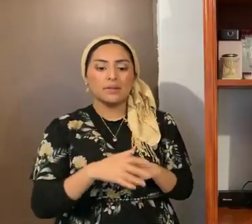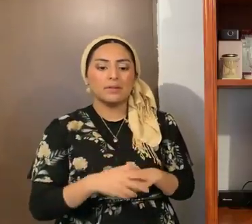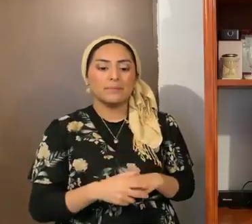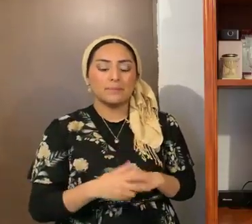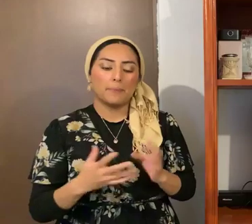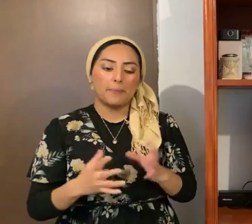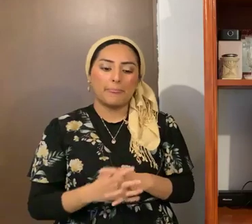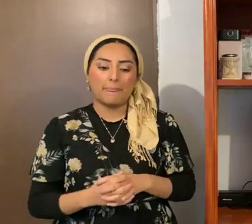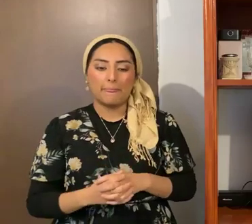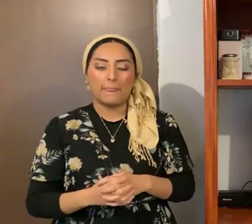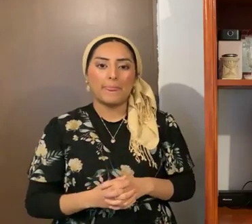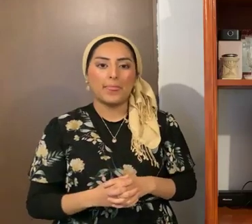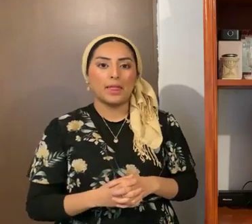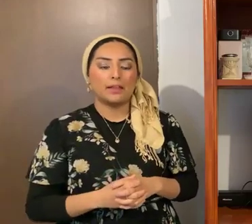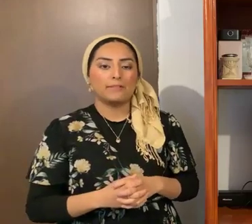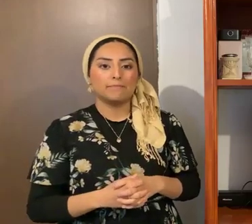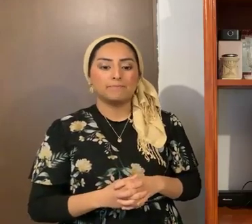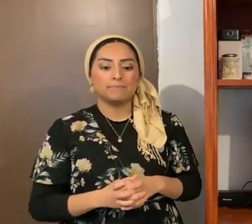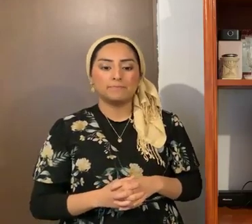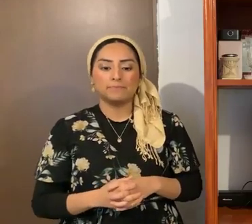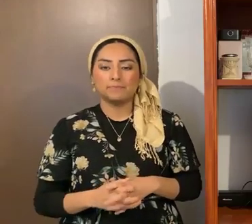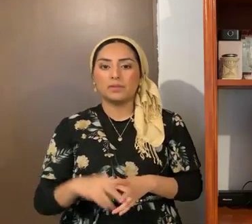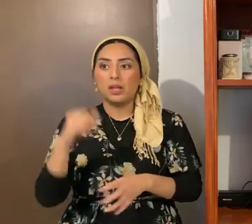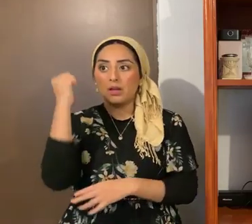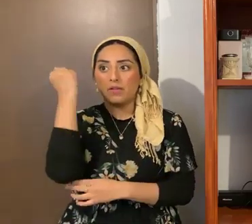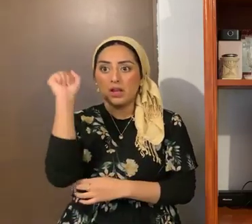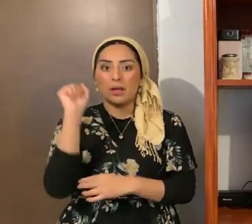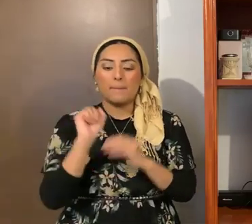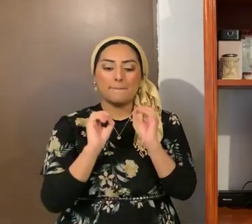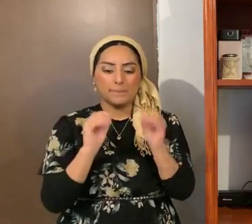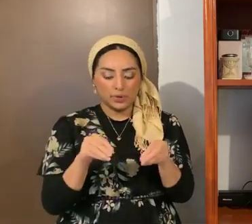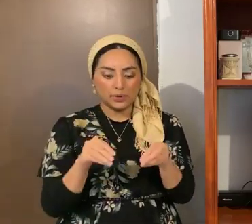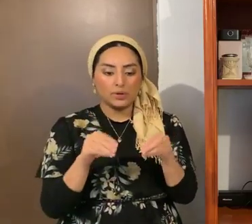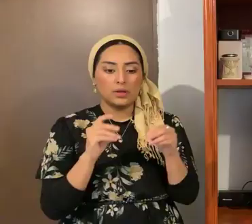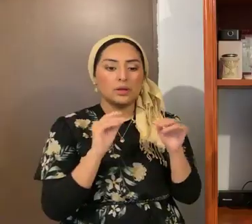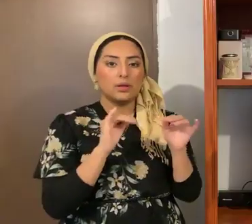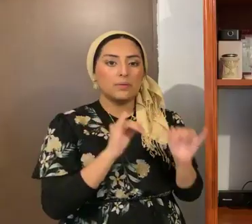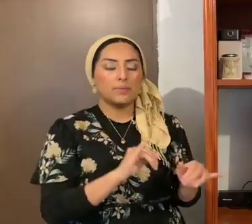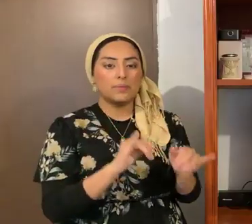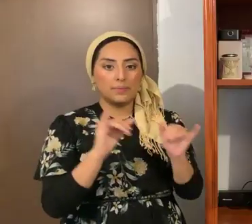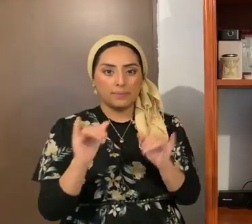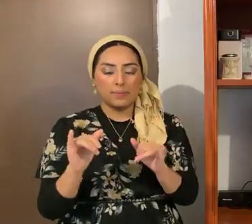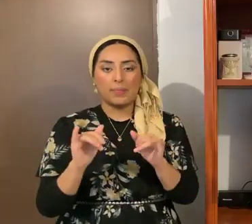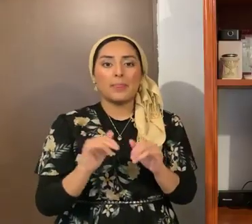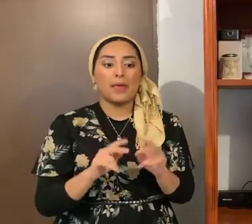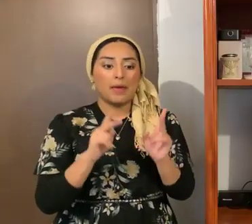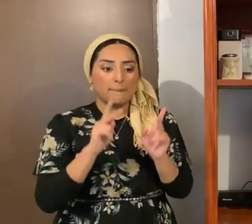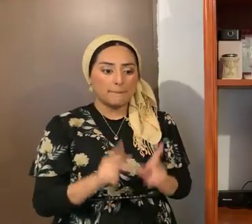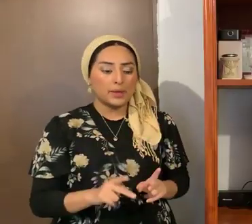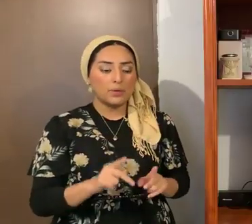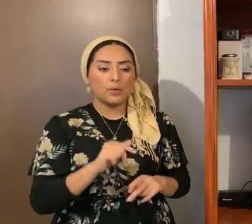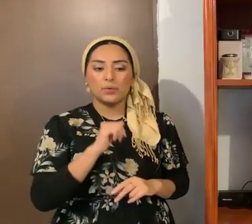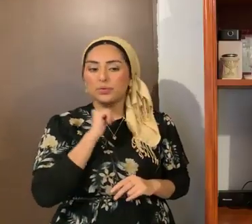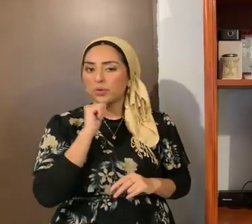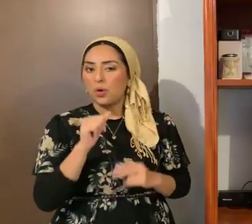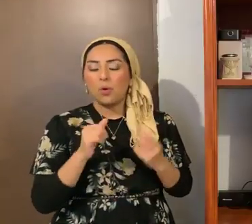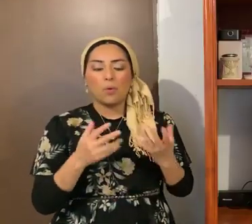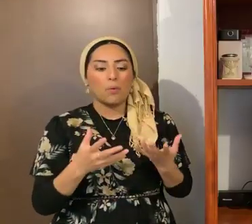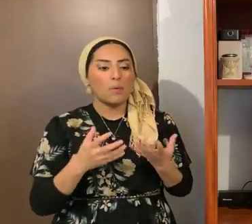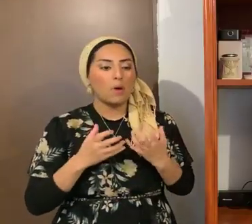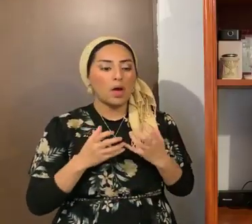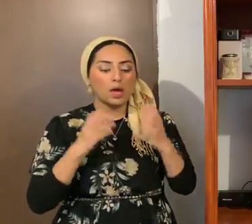pero bueno, del esplendor. Entonces, la rebelión, ponle. Igual personas que no quieren